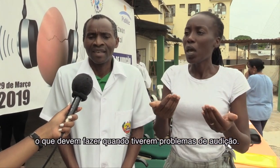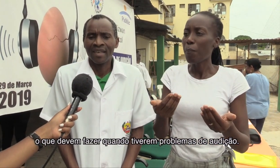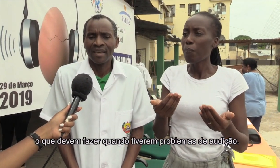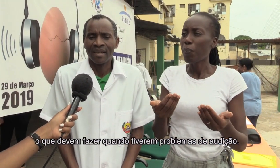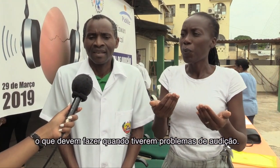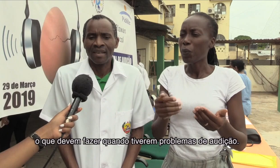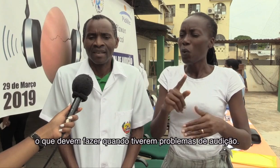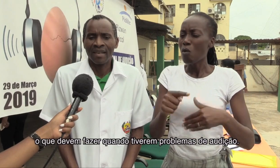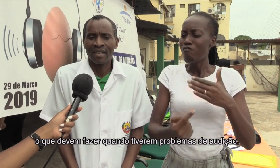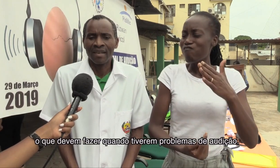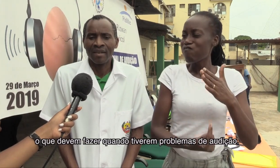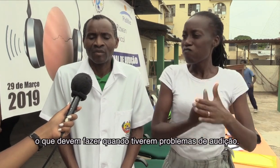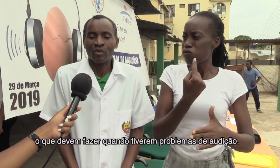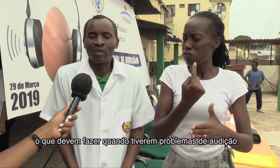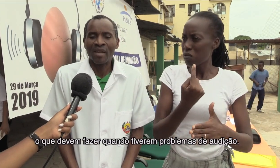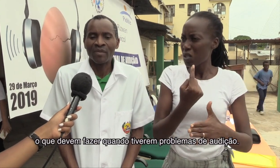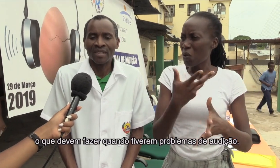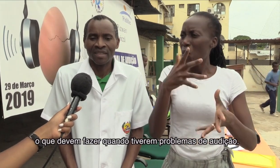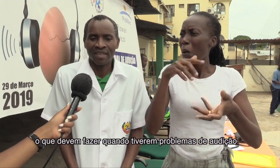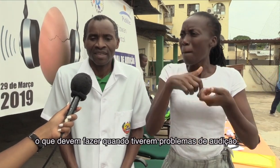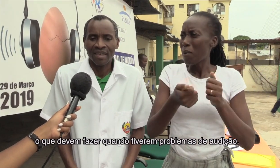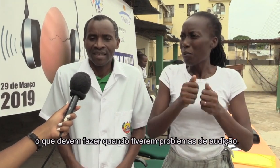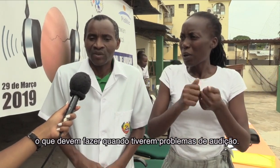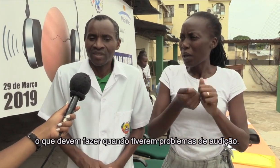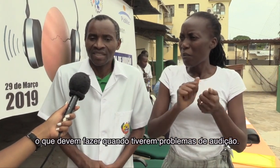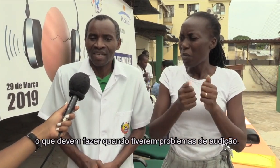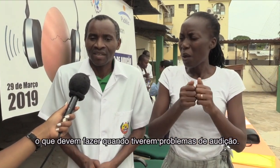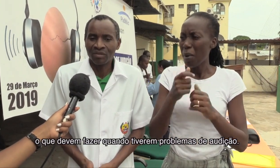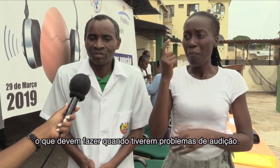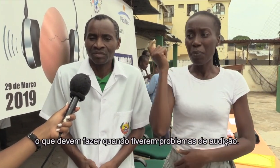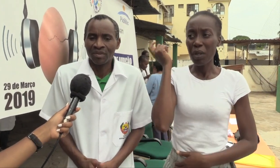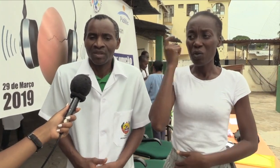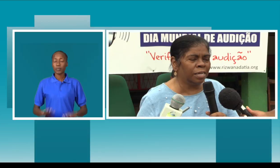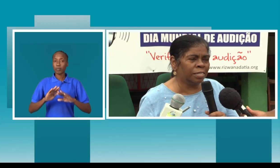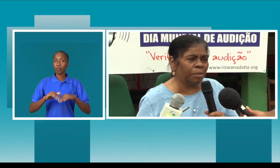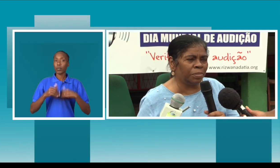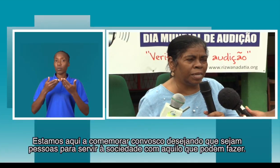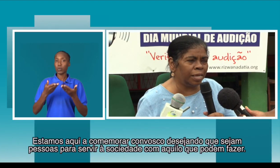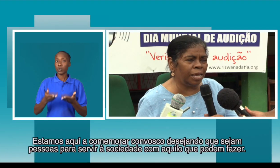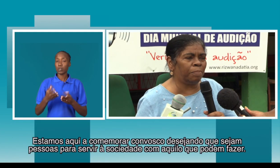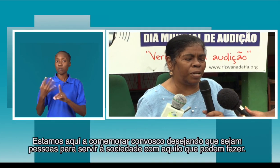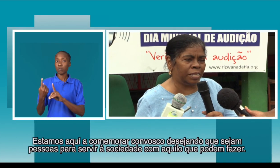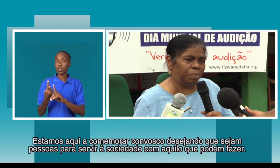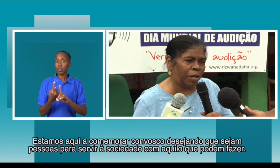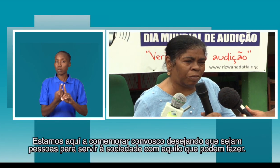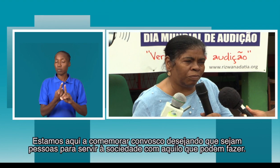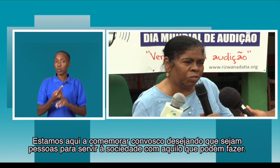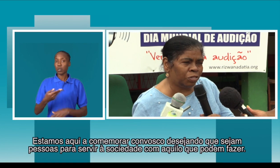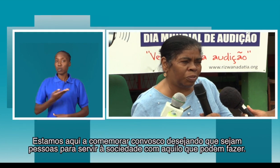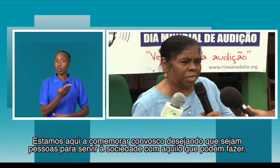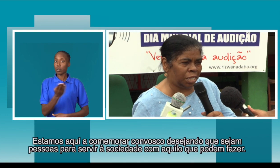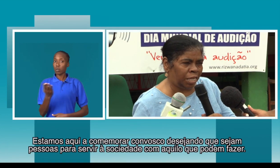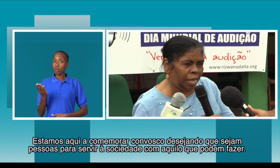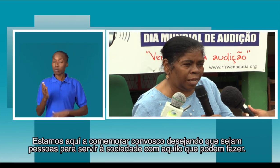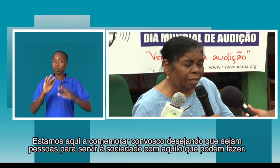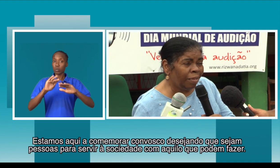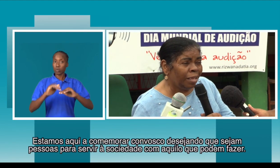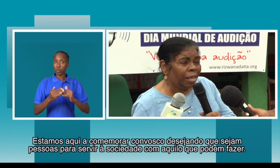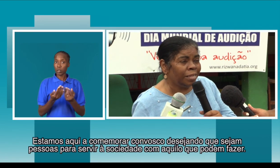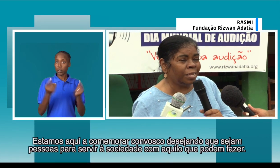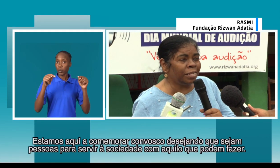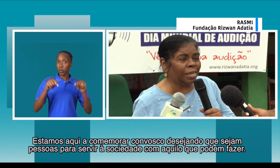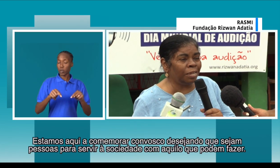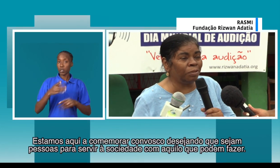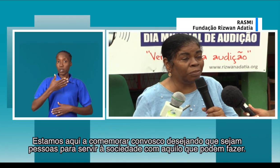problemas de audição. Estamos aqui a participar convosco este dia,